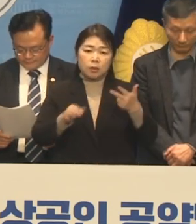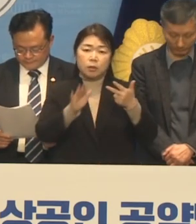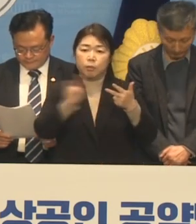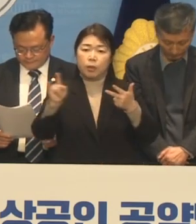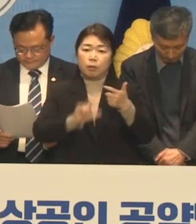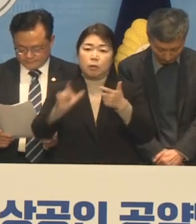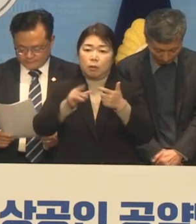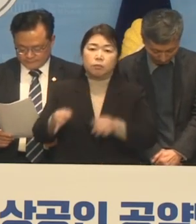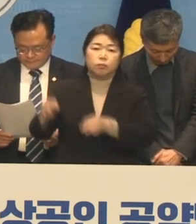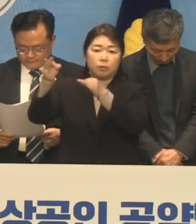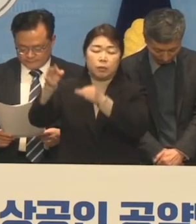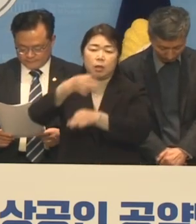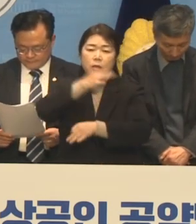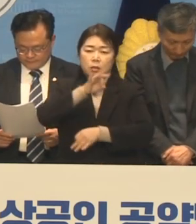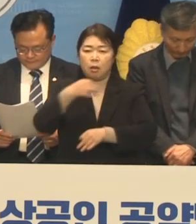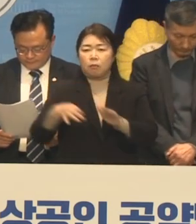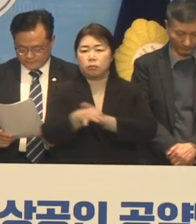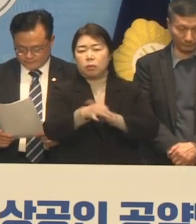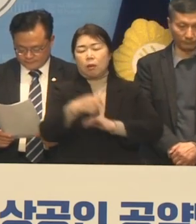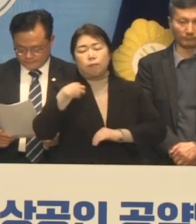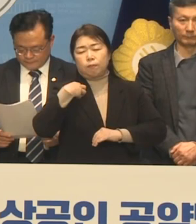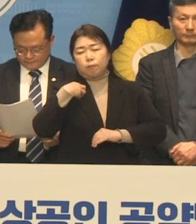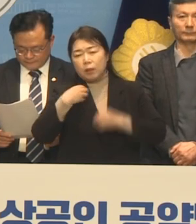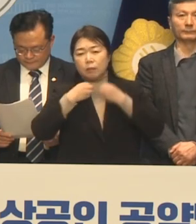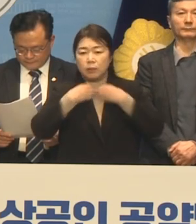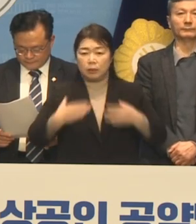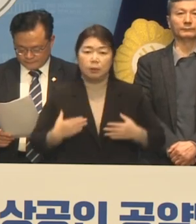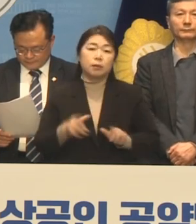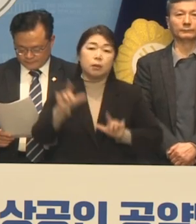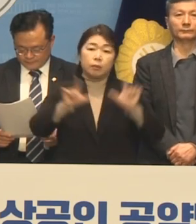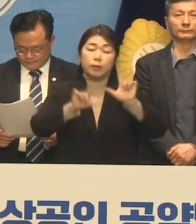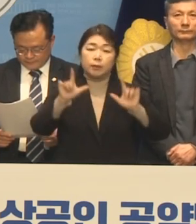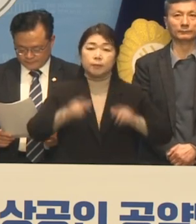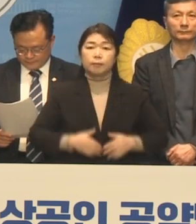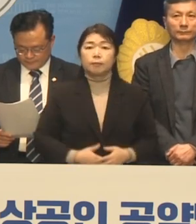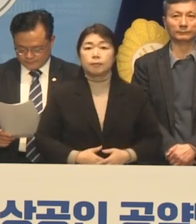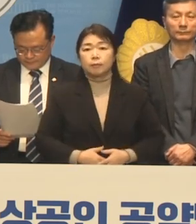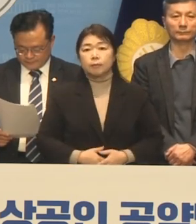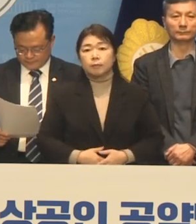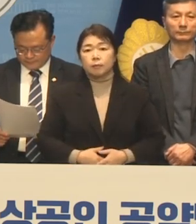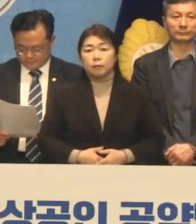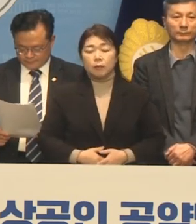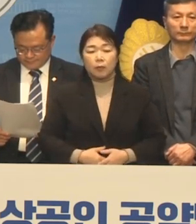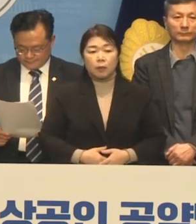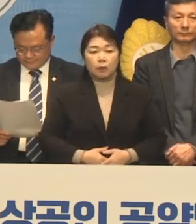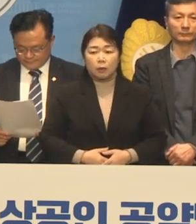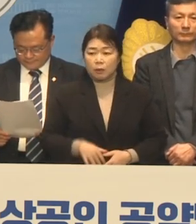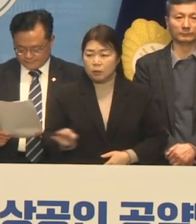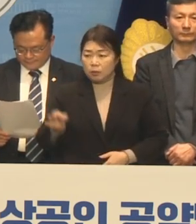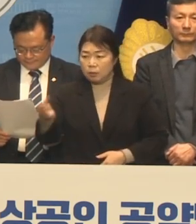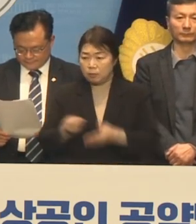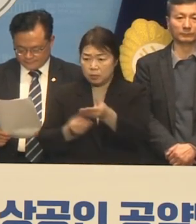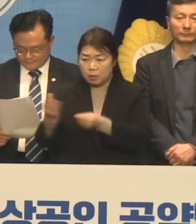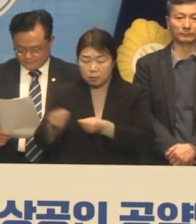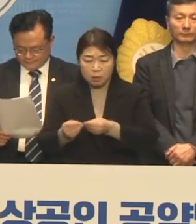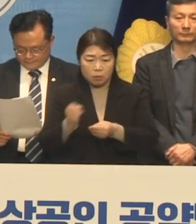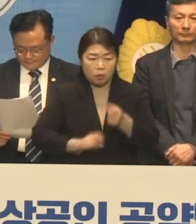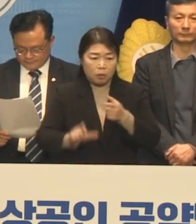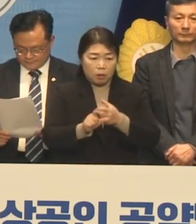상승하여 이자 부담이 천정부지로 치솟고 있는 상황입니다. 다중채무자가 178만에 이르고